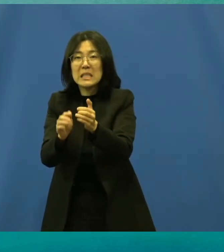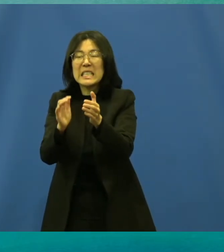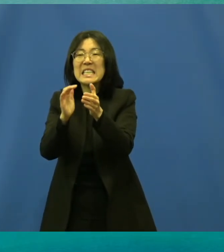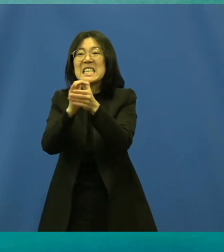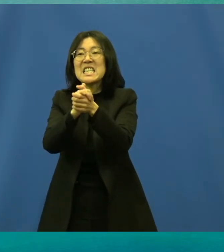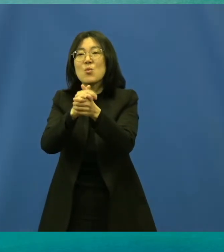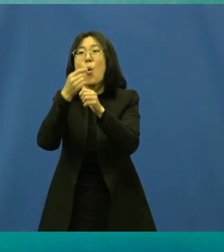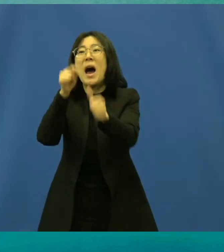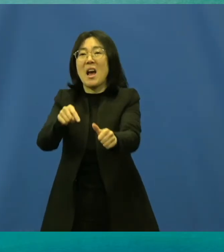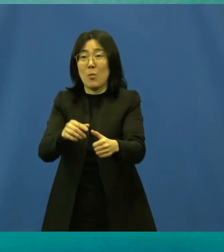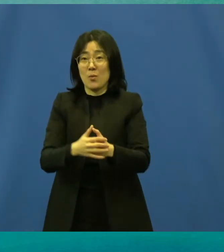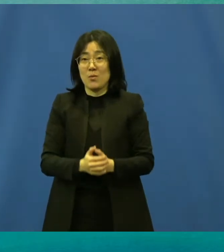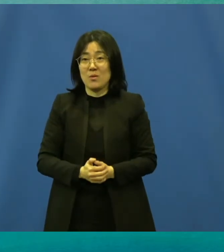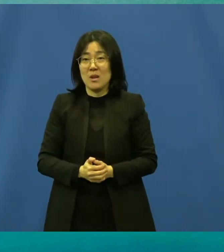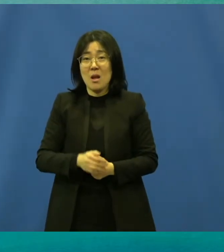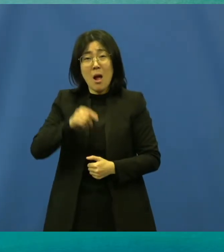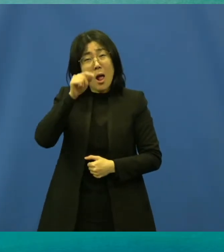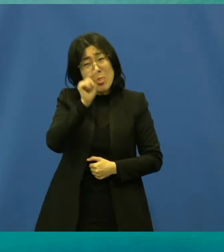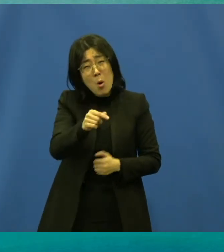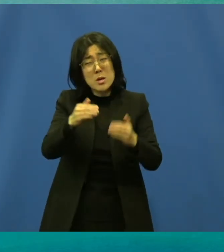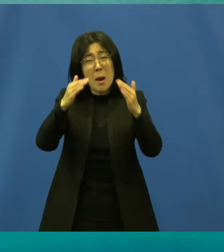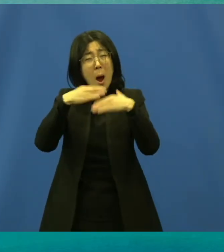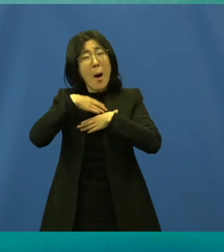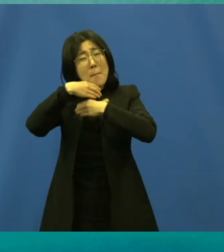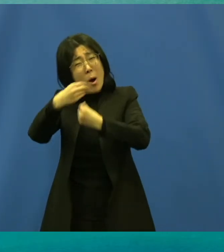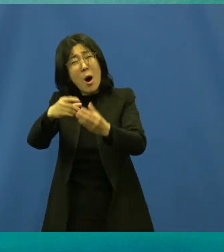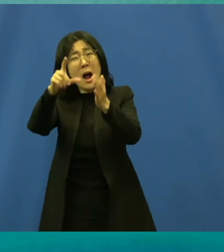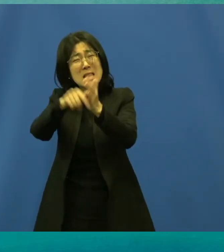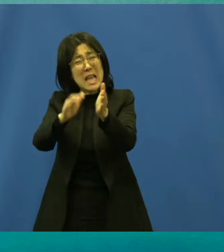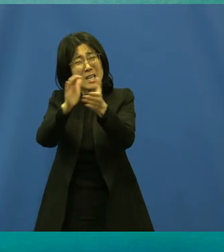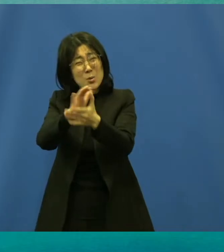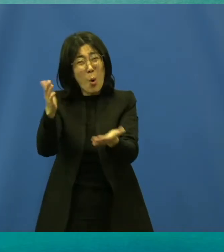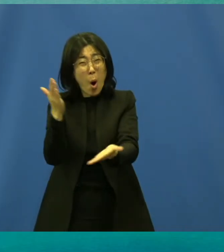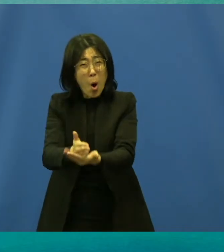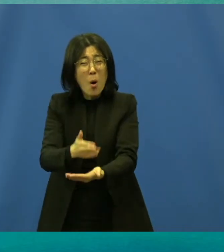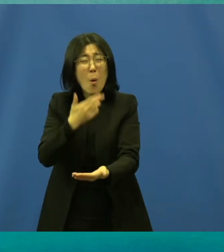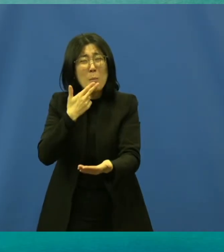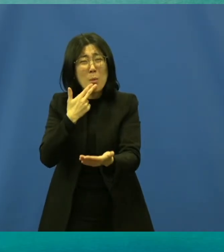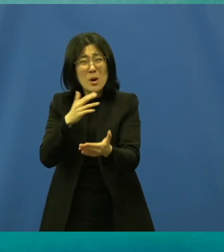꼭 그렇게 물고기 뱃속에 넣으셔야 했나? 그렇습니다.